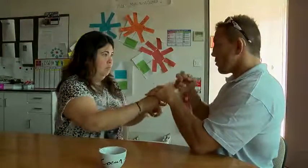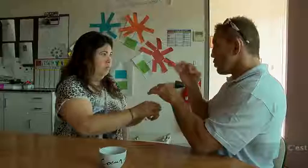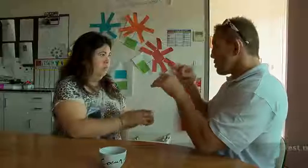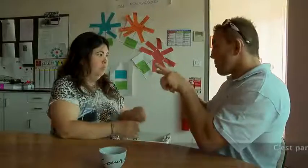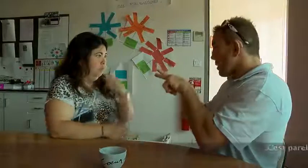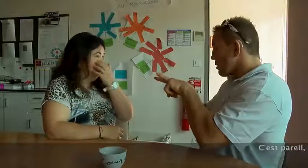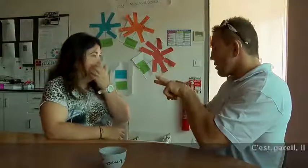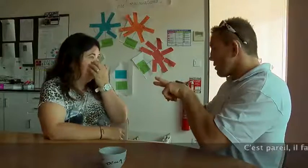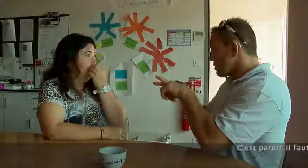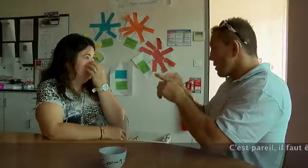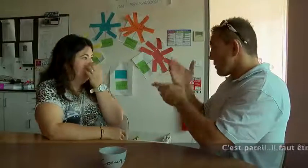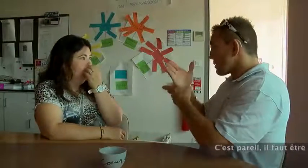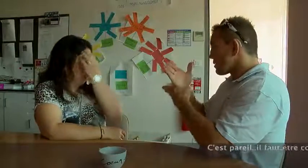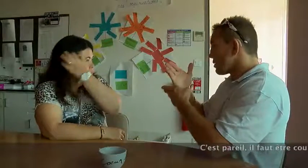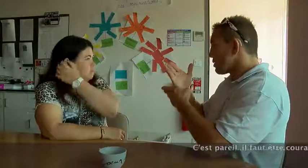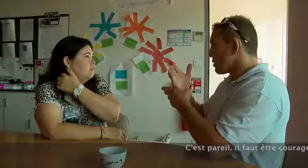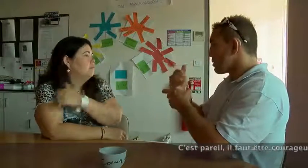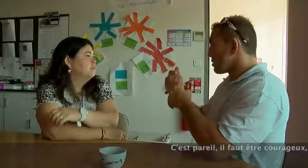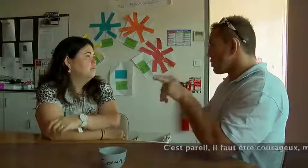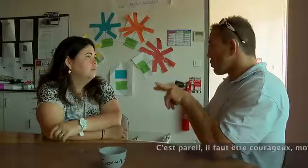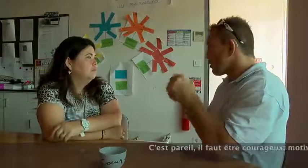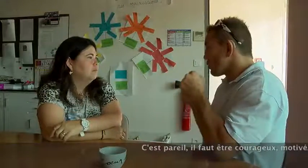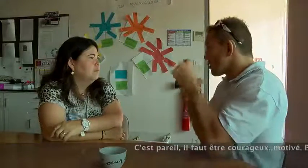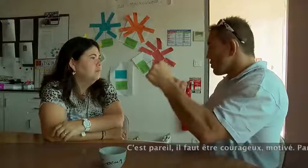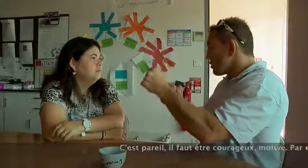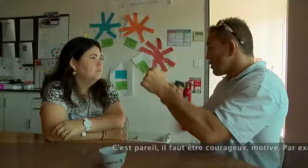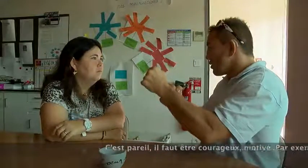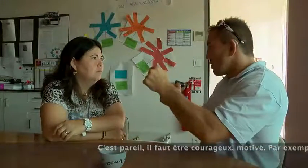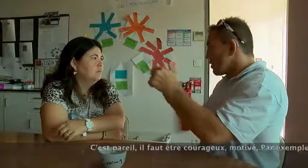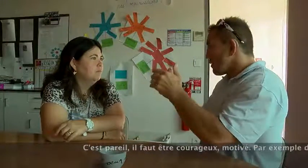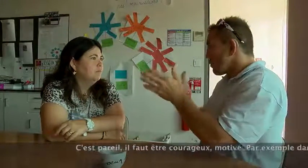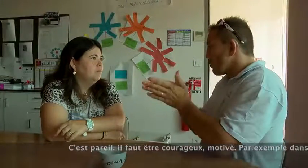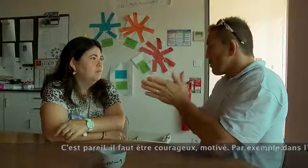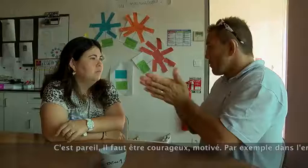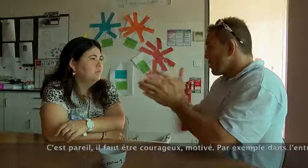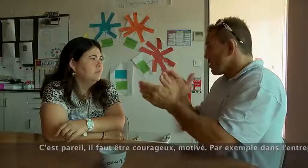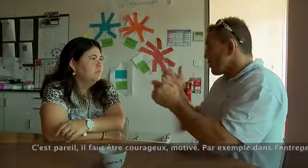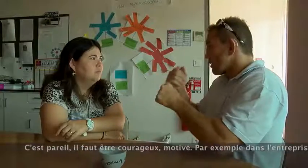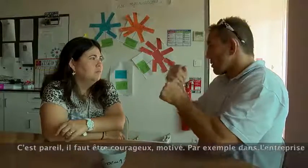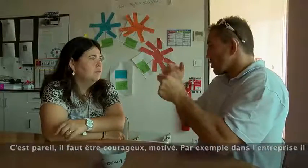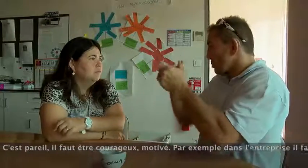Oui, c'est pareil. Parce que tu es comme courageux. Il faut motiver madame entreprise.